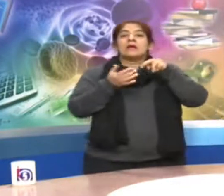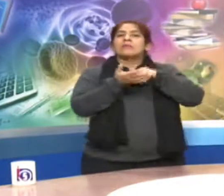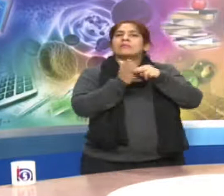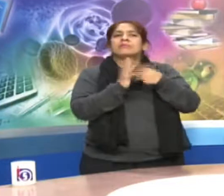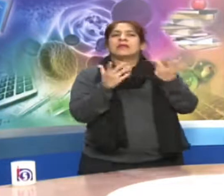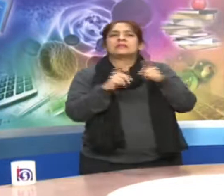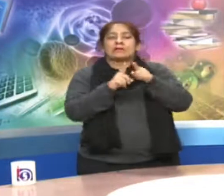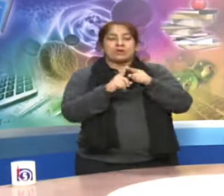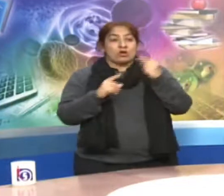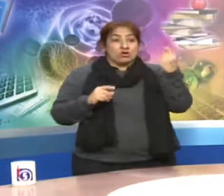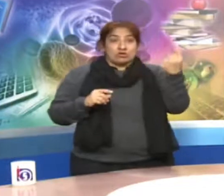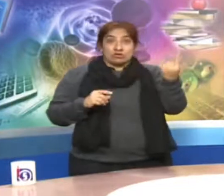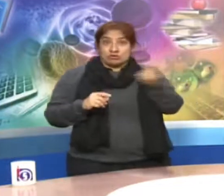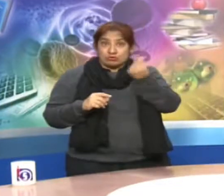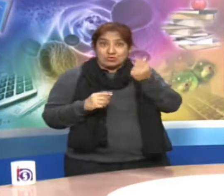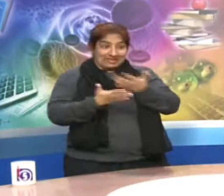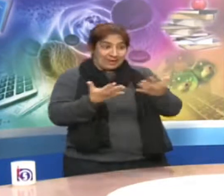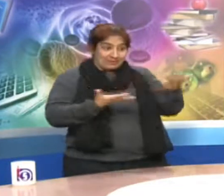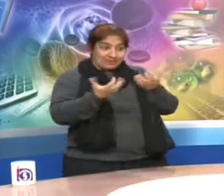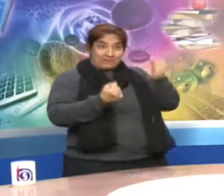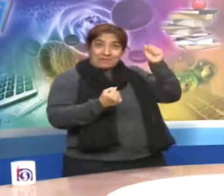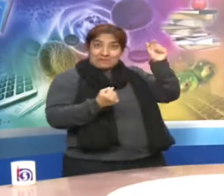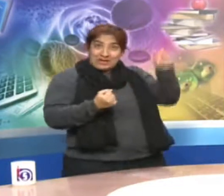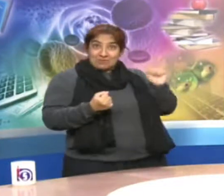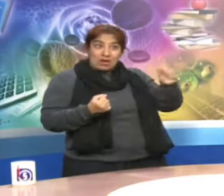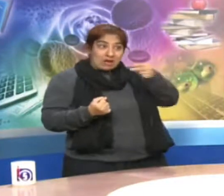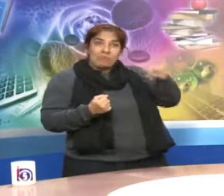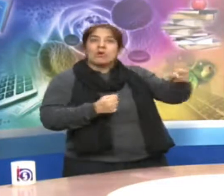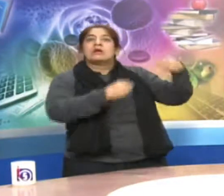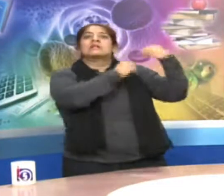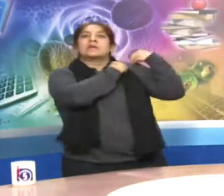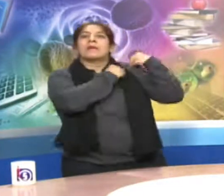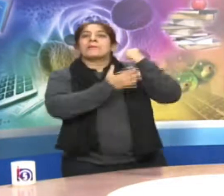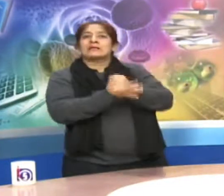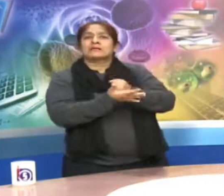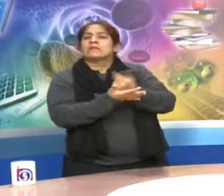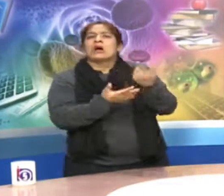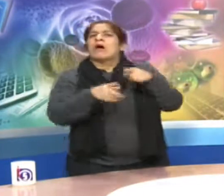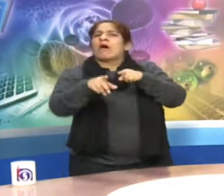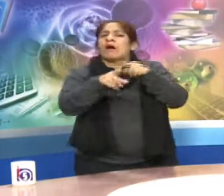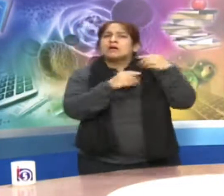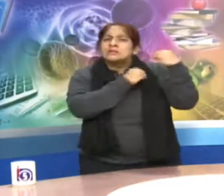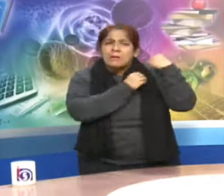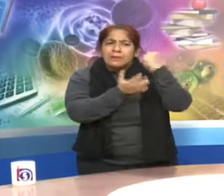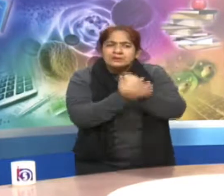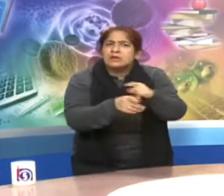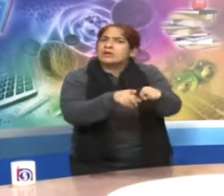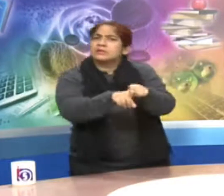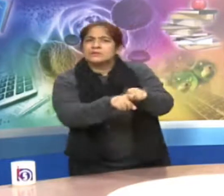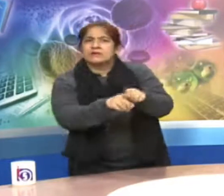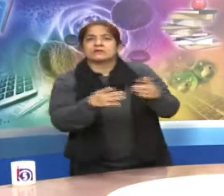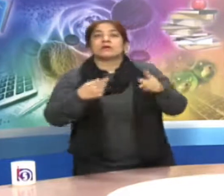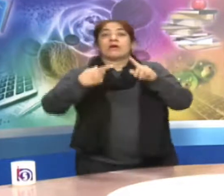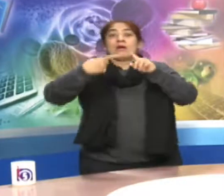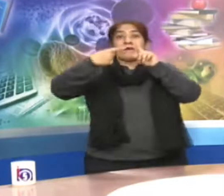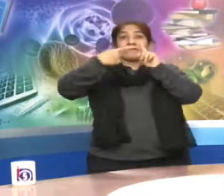So what are the responsibilities of consumer? There are different responsibilities that